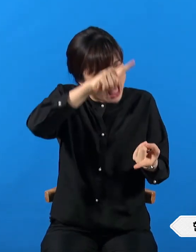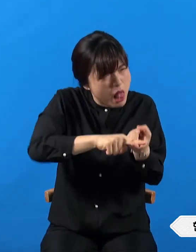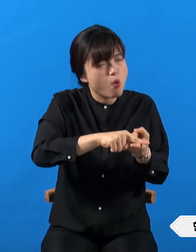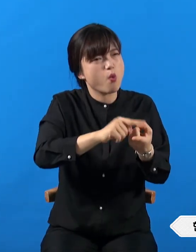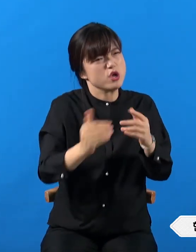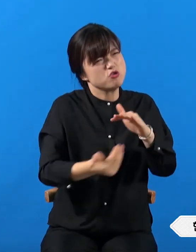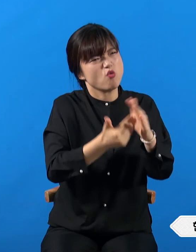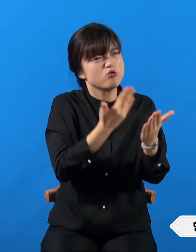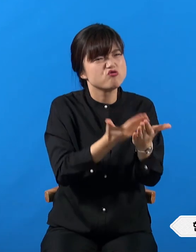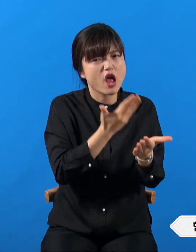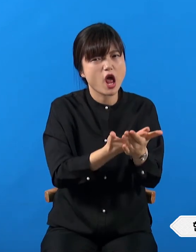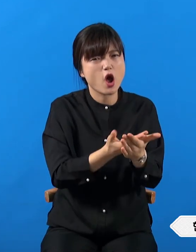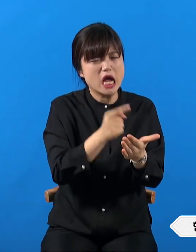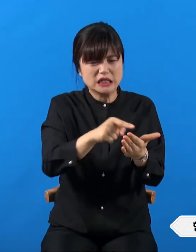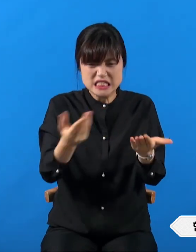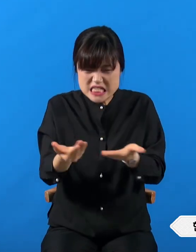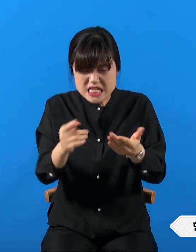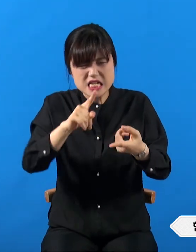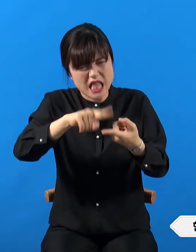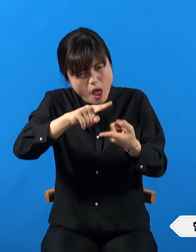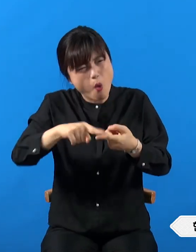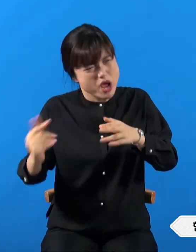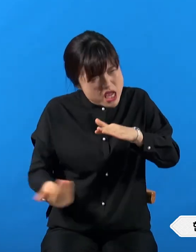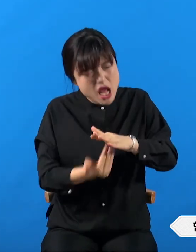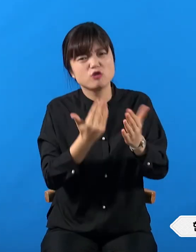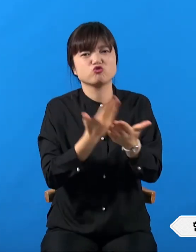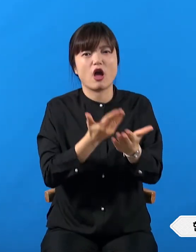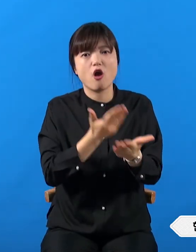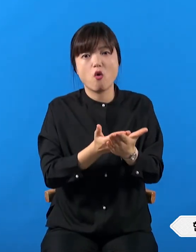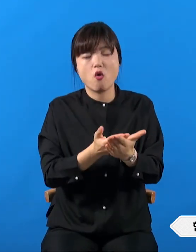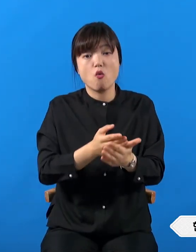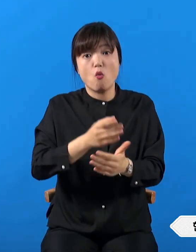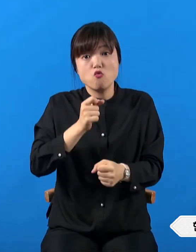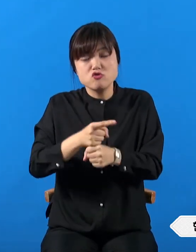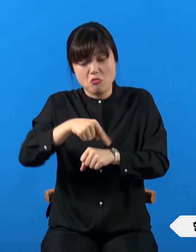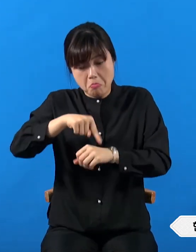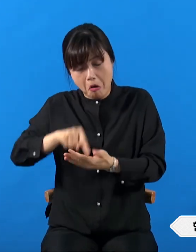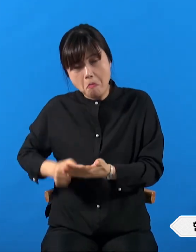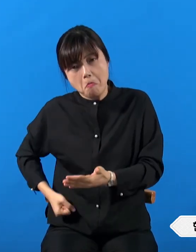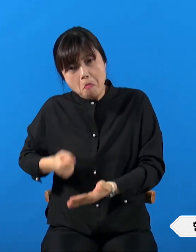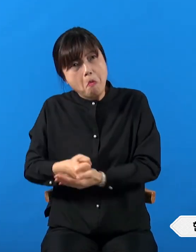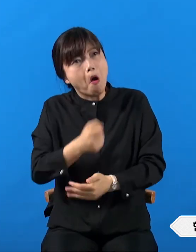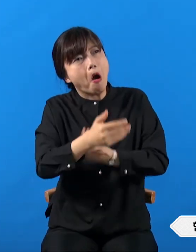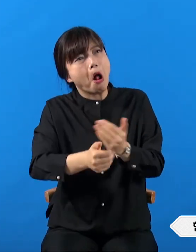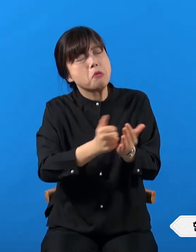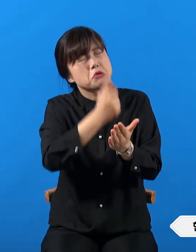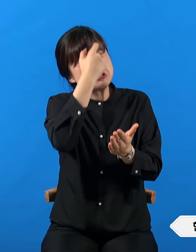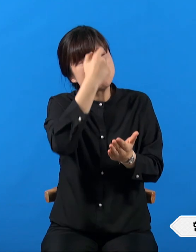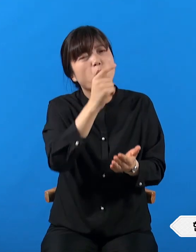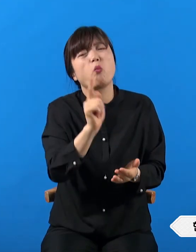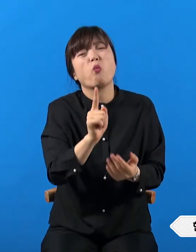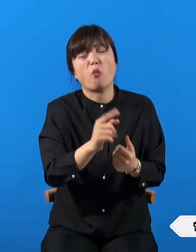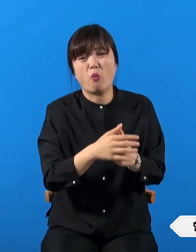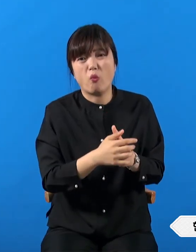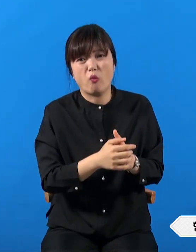돼야 됩니다, 하나님 그 일은 이렇게 돼야 됩니다 하고 자기가 결론을 제시합니다.